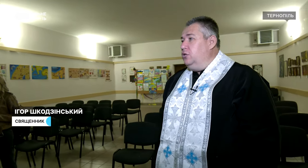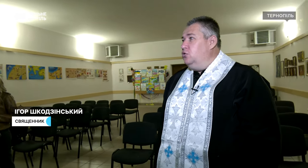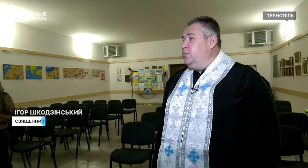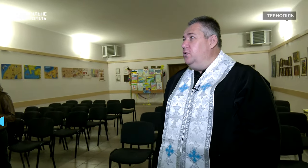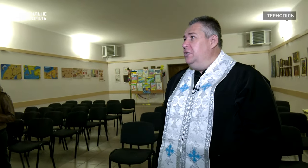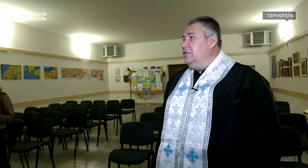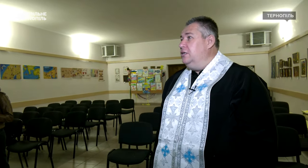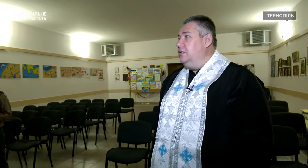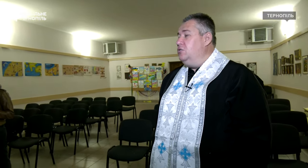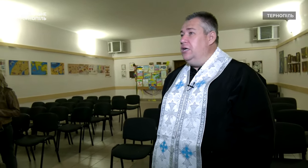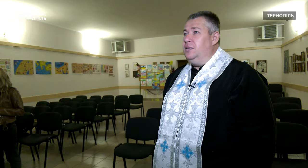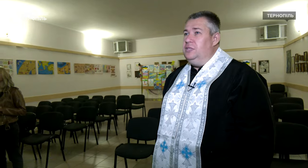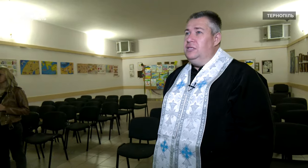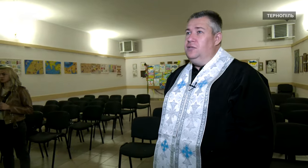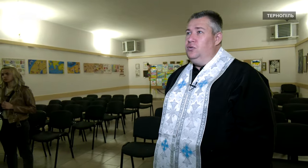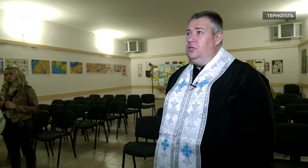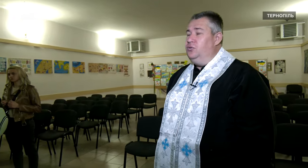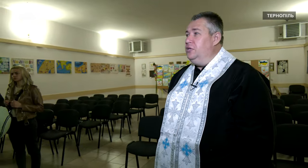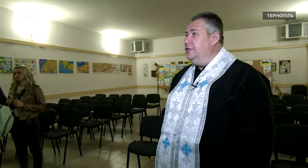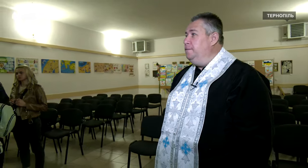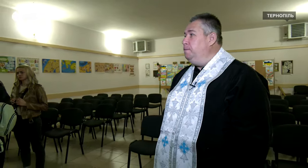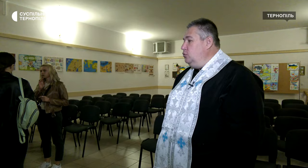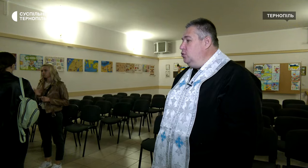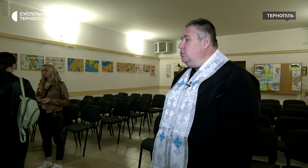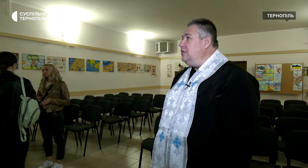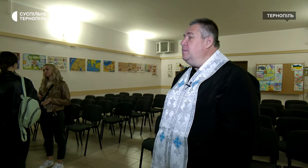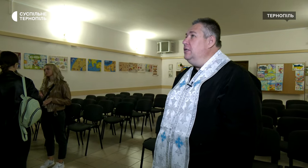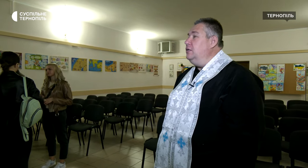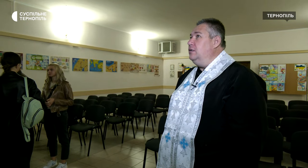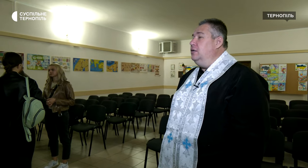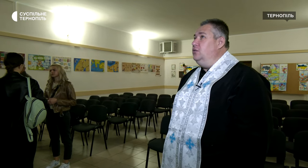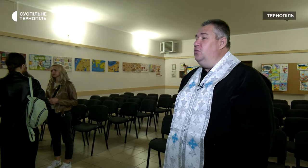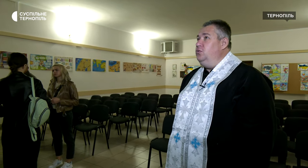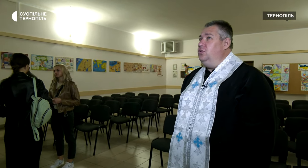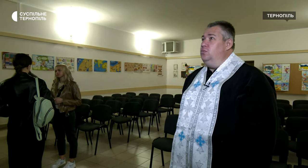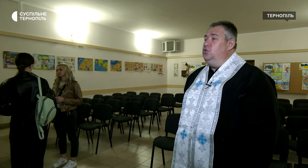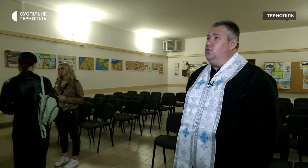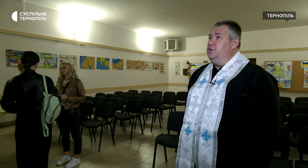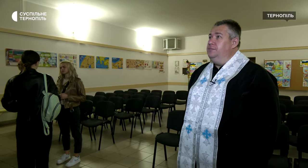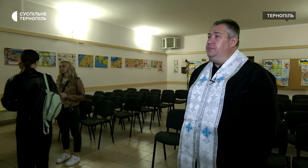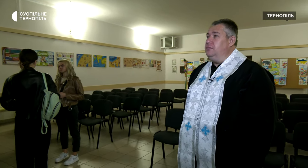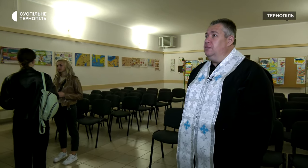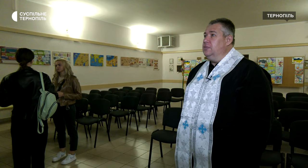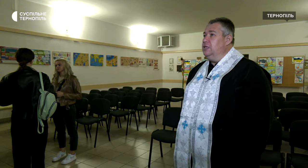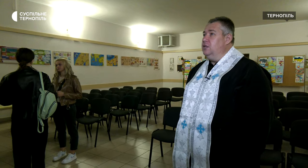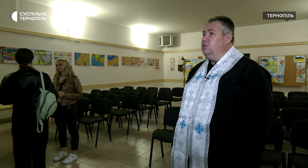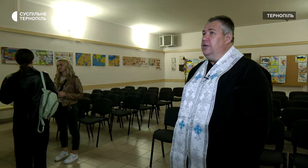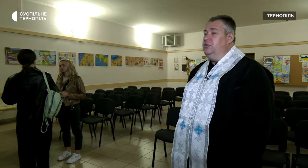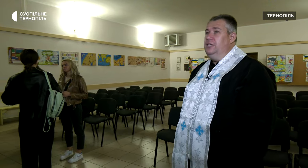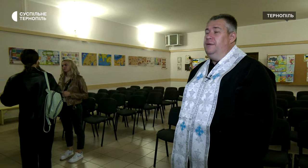також проходять навчання після Святої Літургії. Чому саме тут? Тому що глуха людина